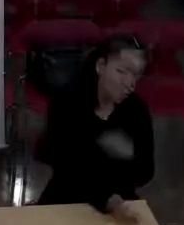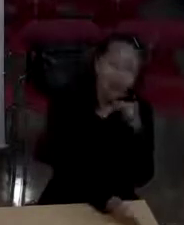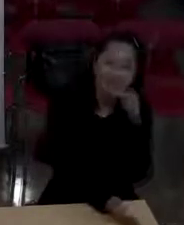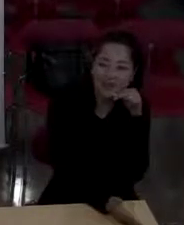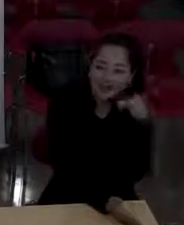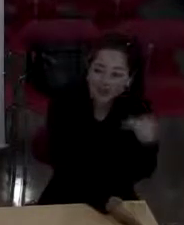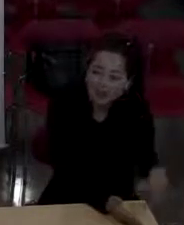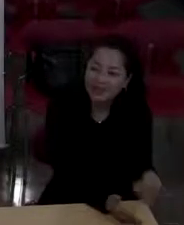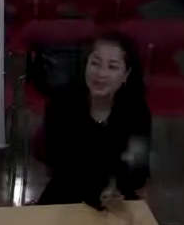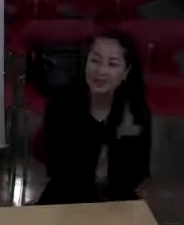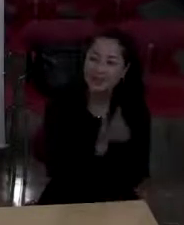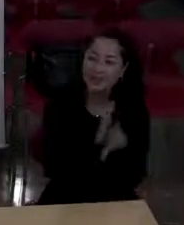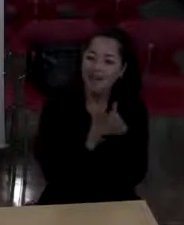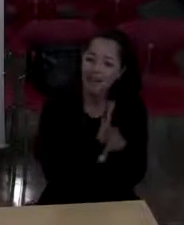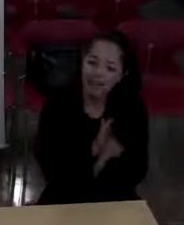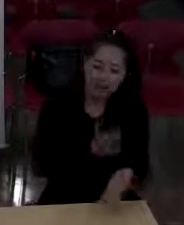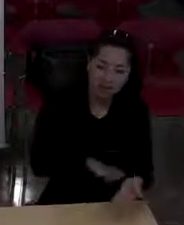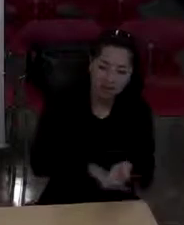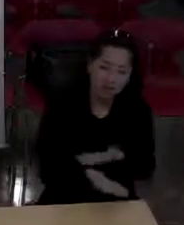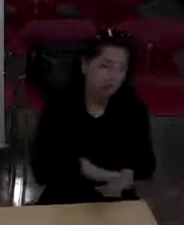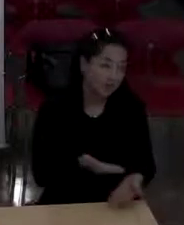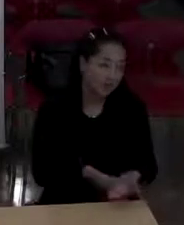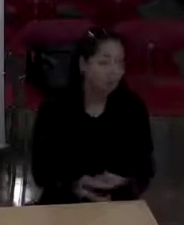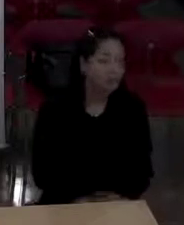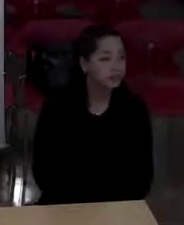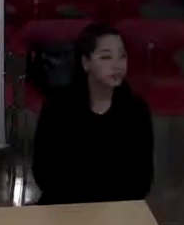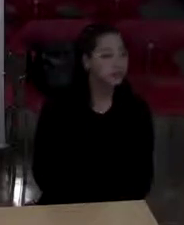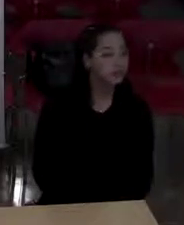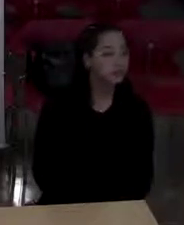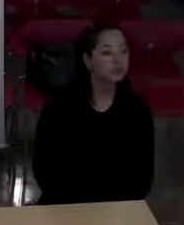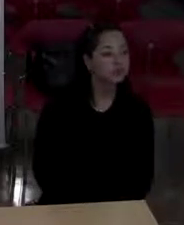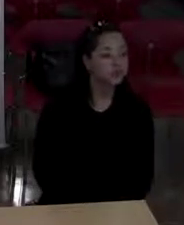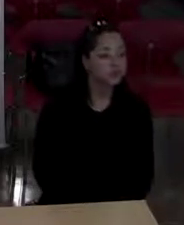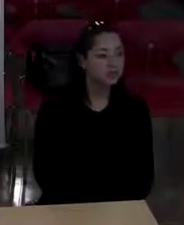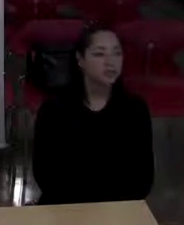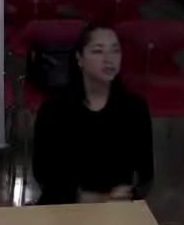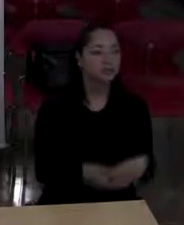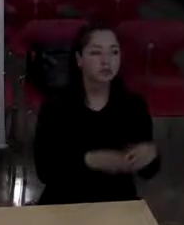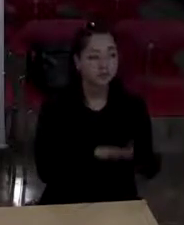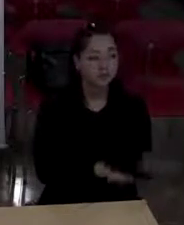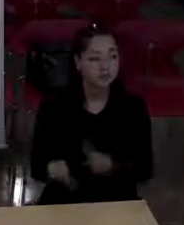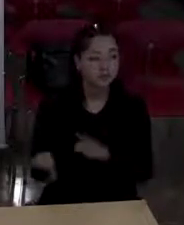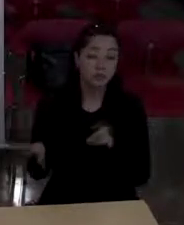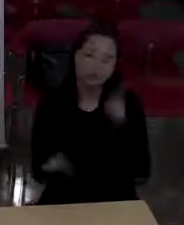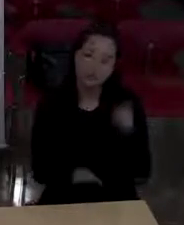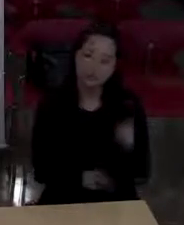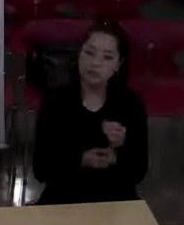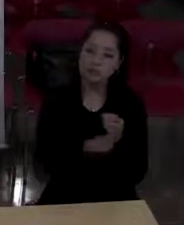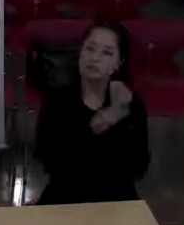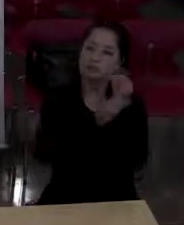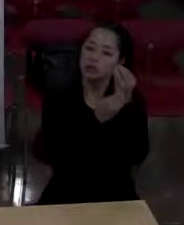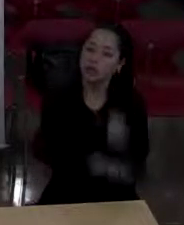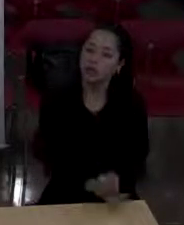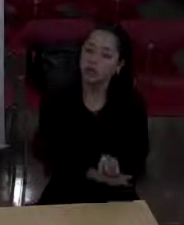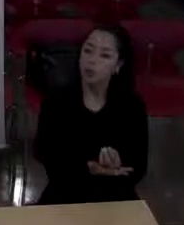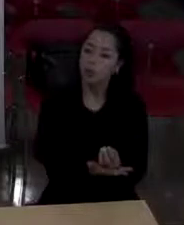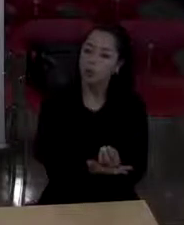identificar los componentes estructurales del lenguaje. Hay una mayor conciencia de cómo están esas estructuras